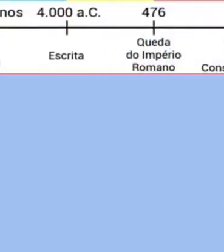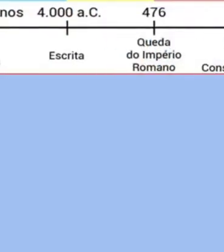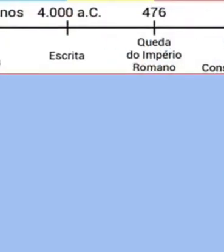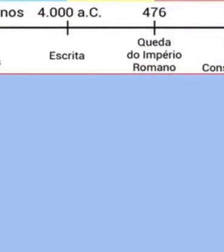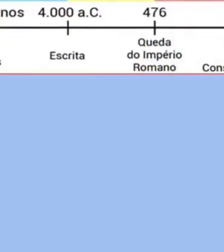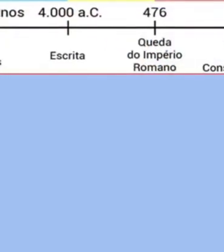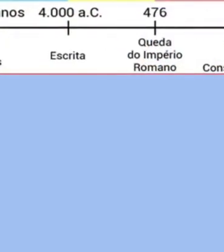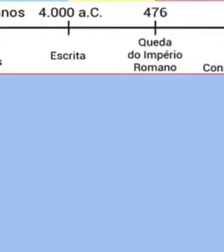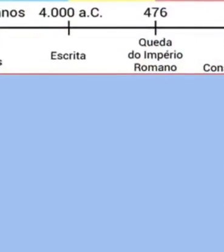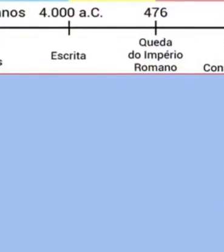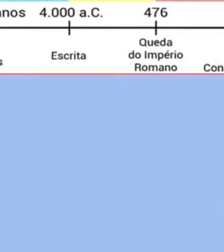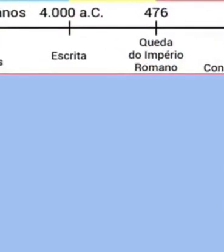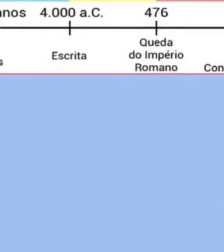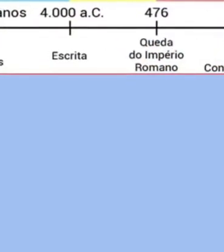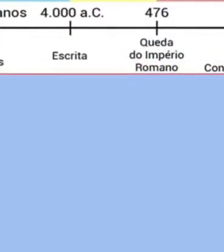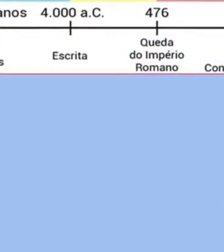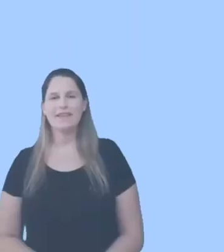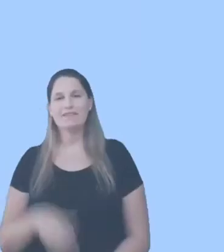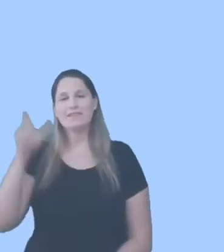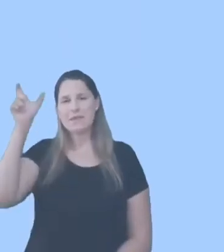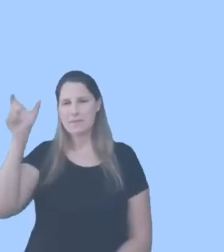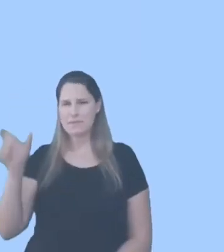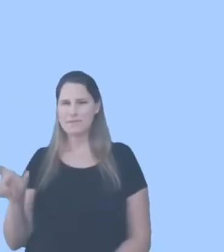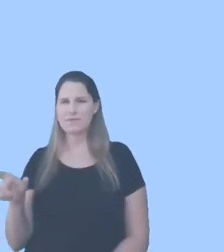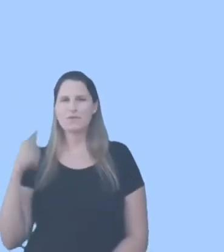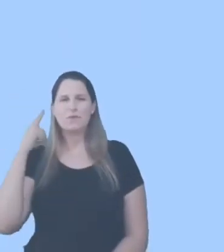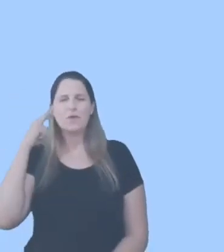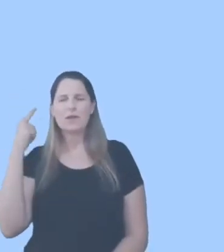Veja só mais pra frente o que houve.